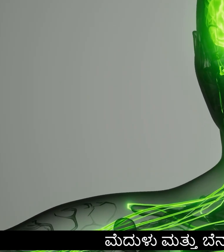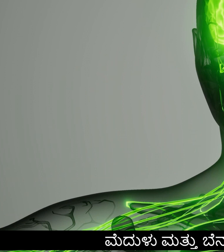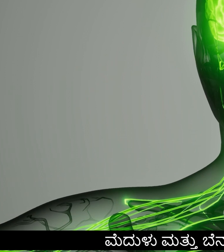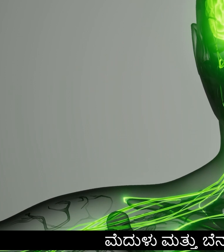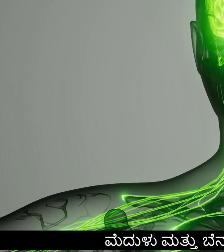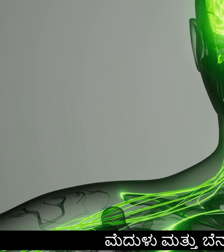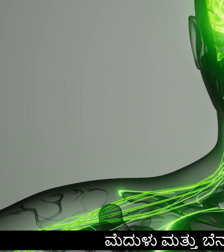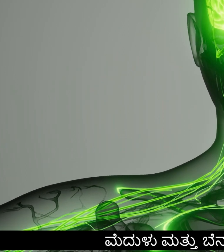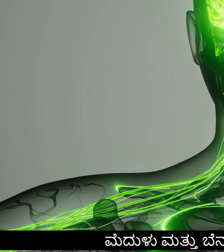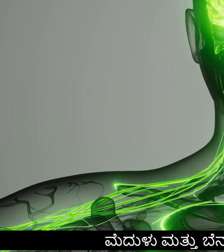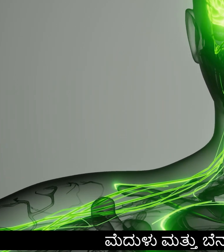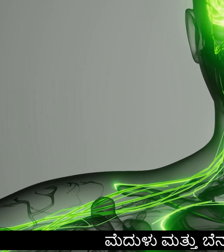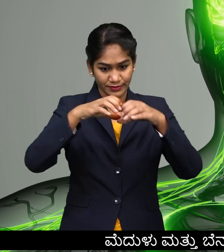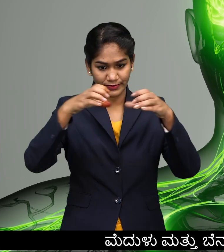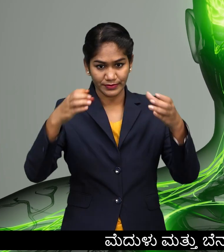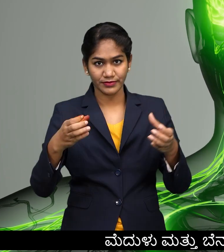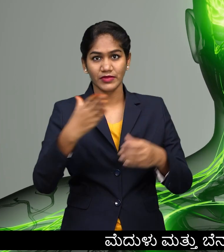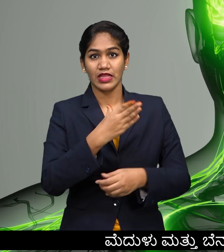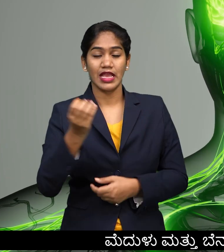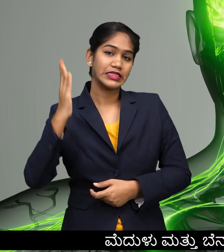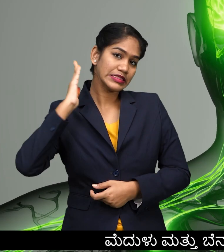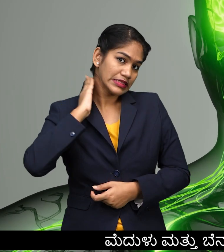ಮೆದುಳು ಮತ್ತು ಬೆನ್ನುಹುರಿಯನ್ನು ಒಳಗೊಂಡಿದೆ.